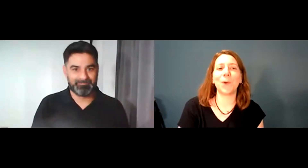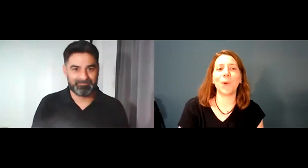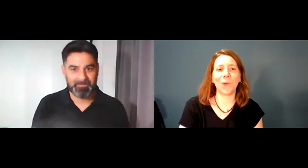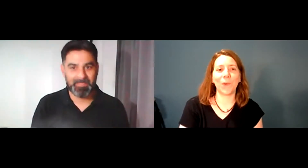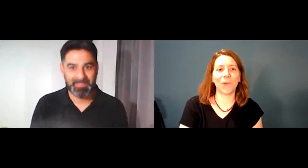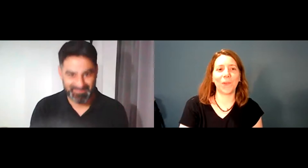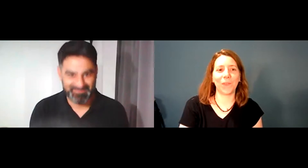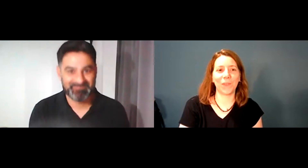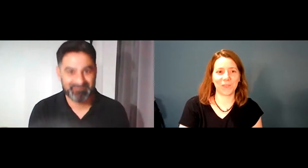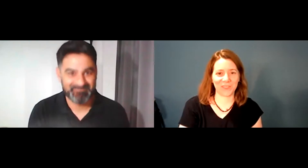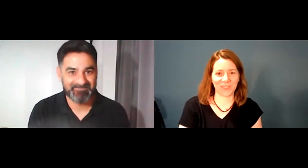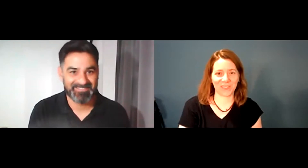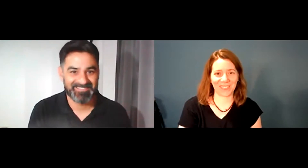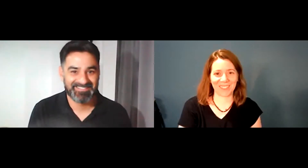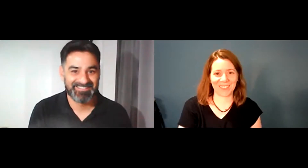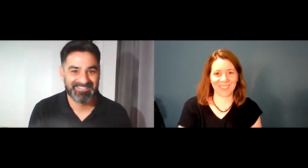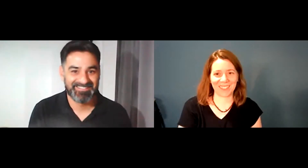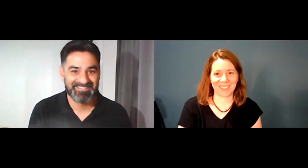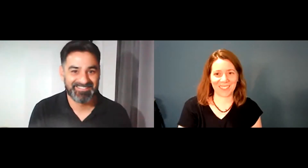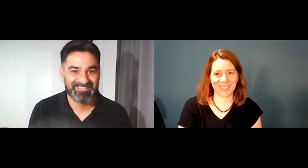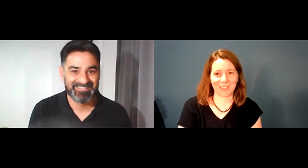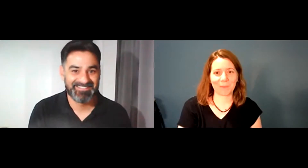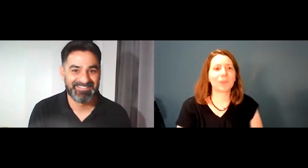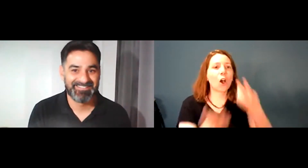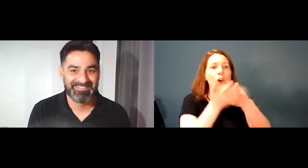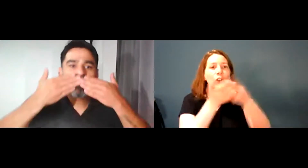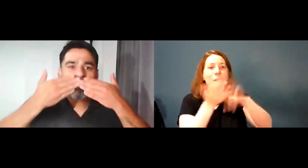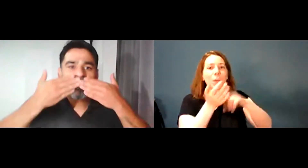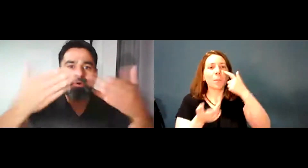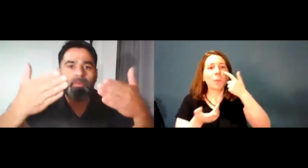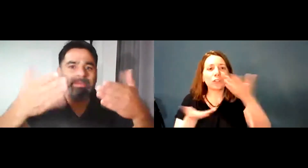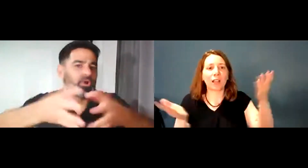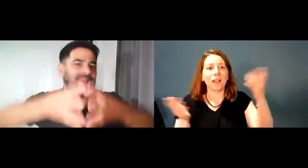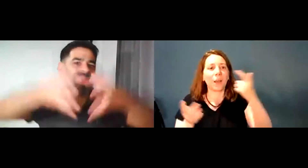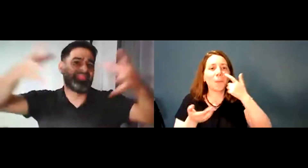Nuevo. Que muy repita bien, cómo gracias. Se dice. Feliz Navidad.